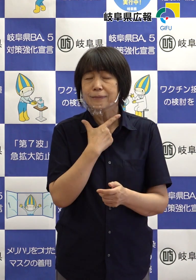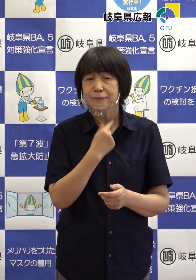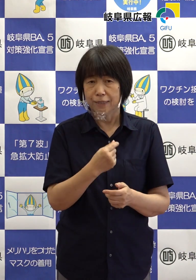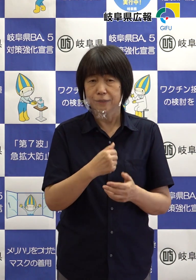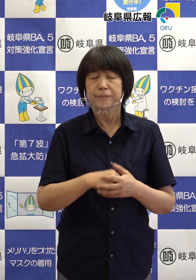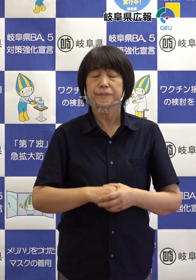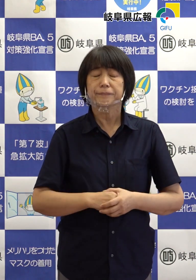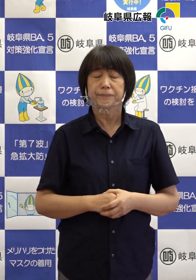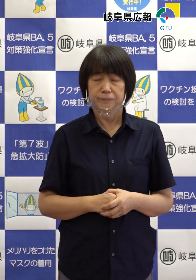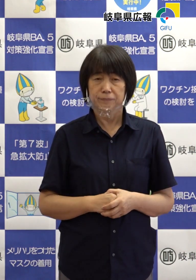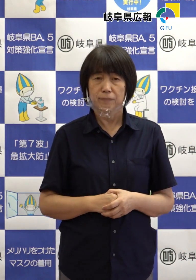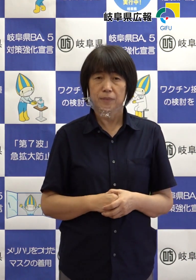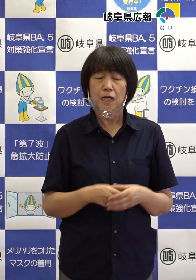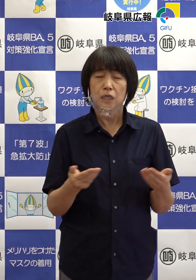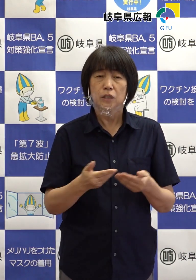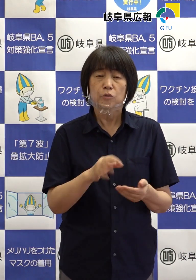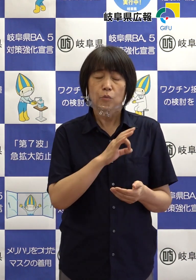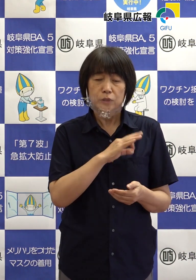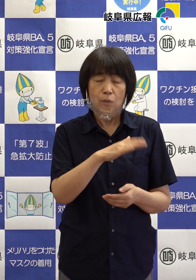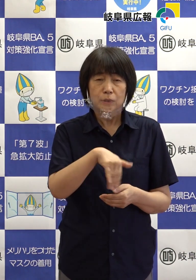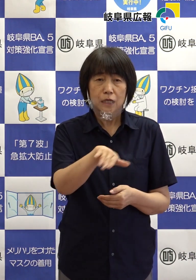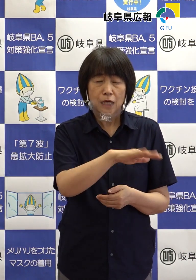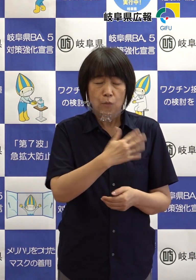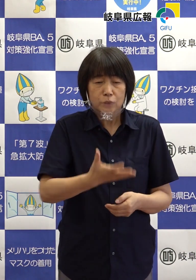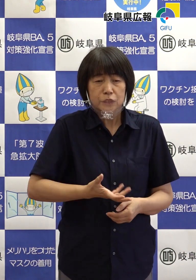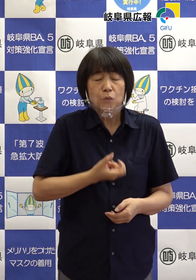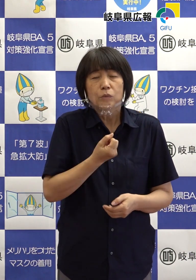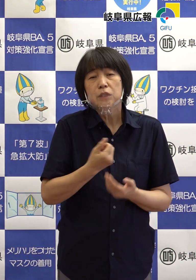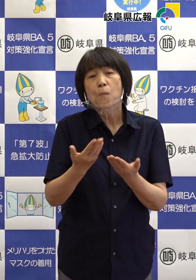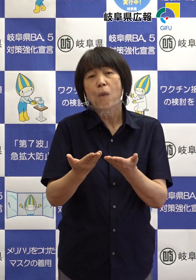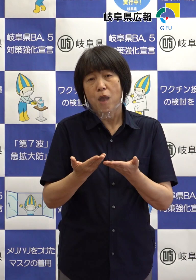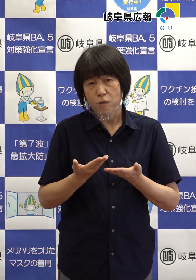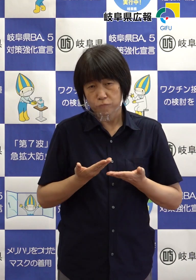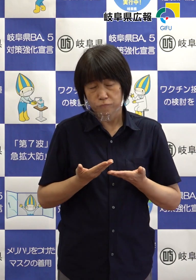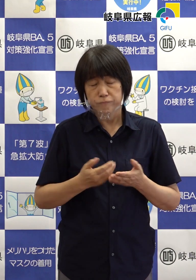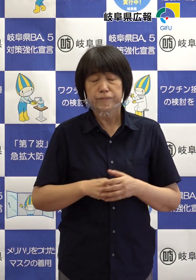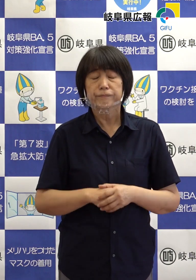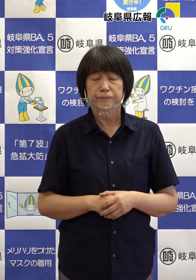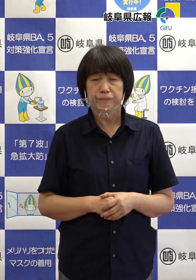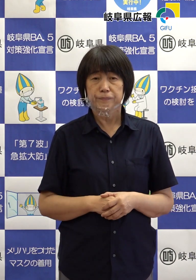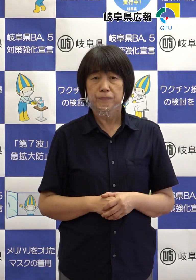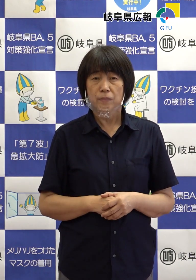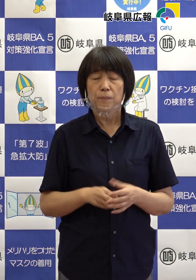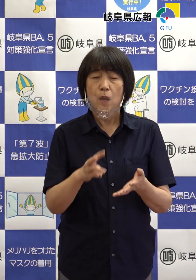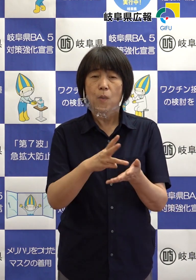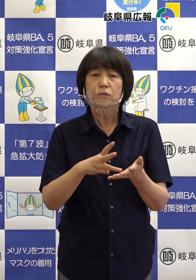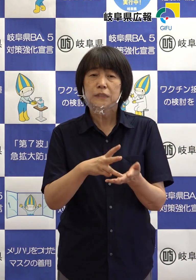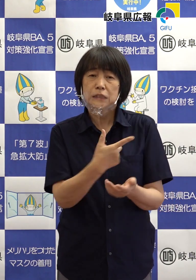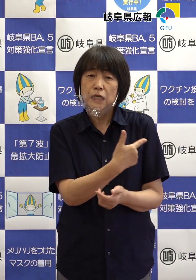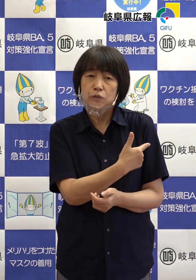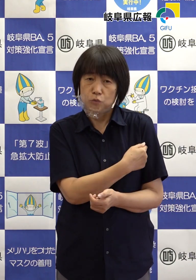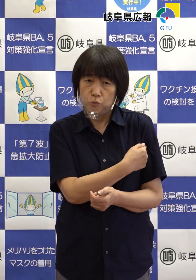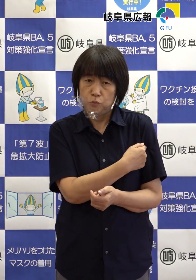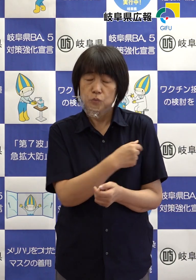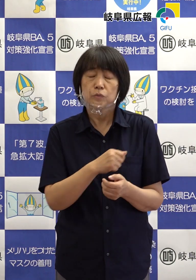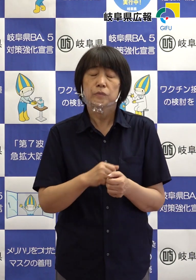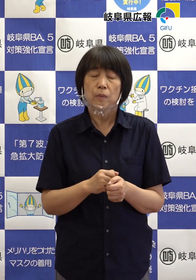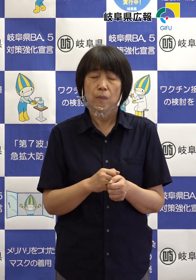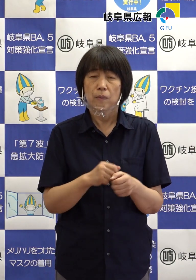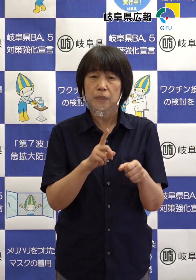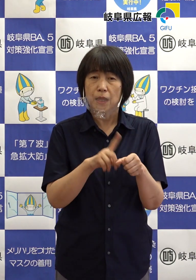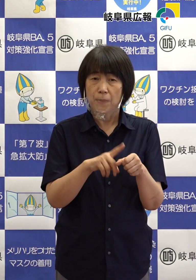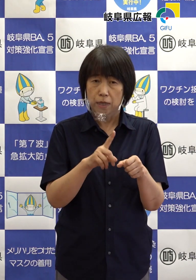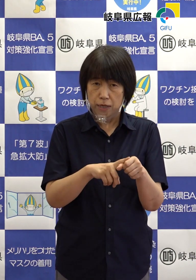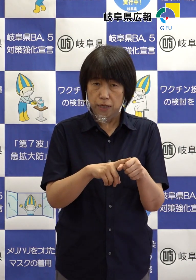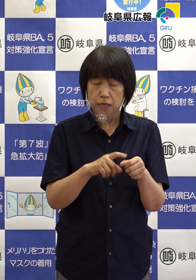いうことでお願いしたいということでございますそれからワクチン接種のためのまああの環境づくりであり